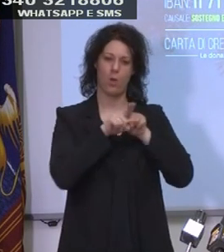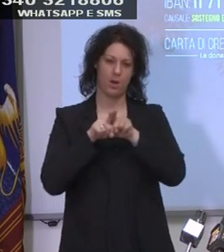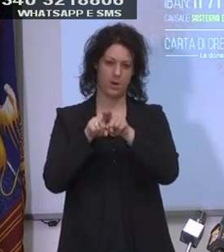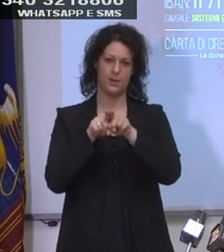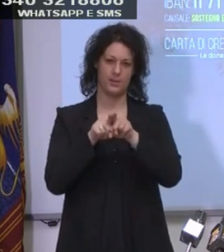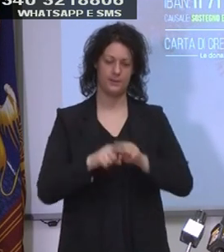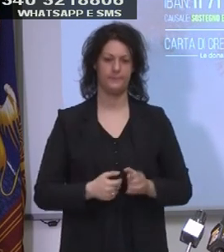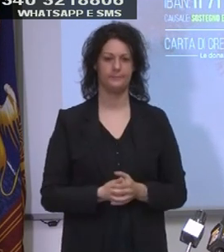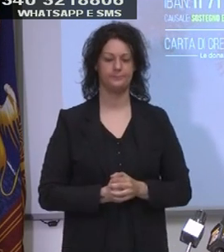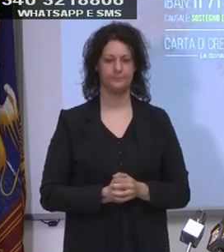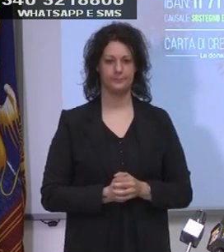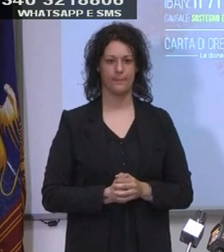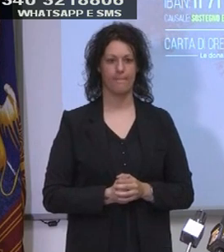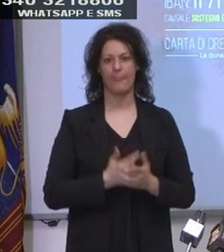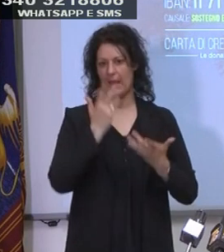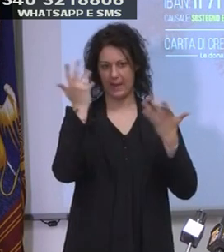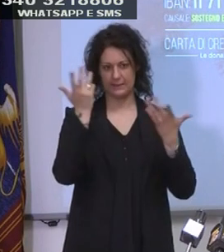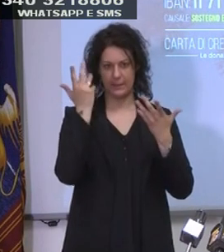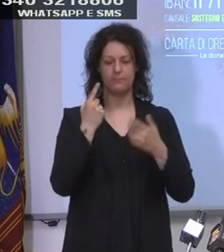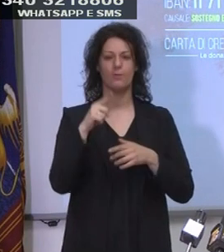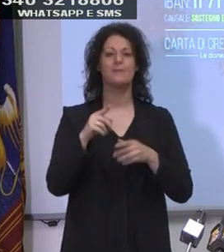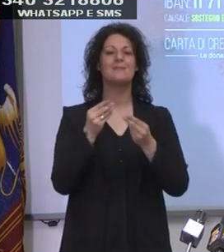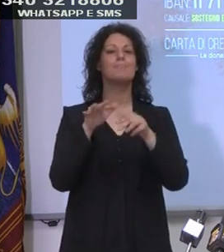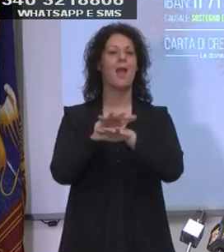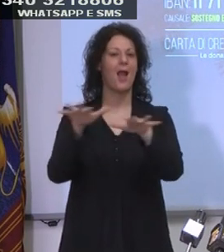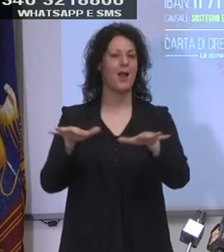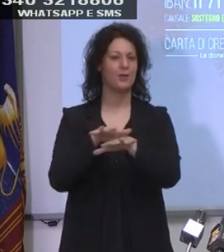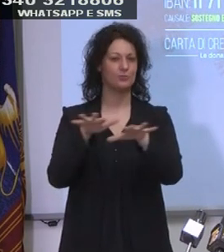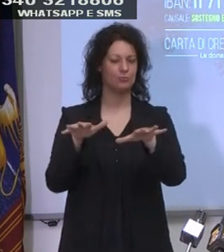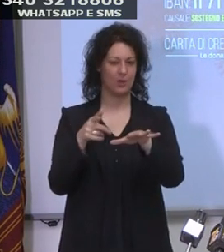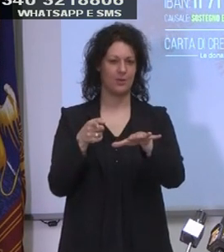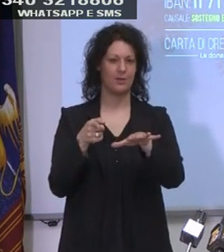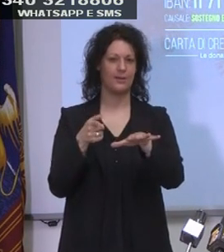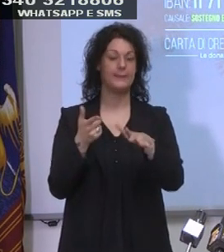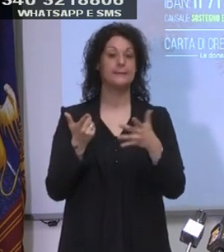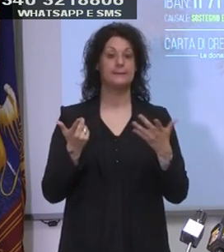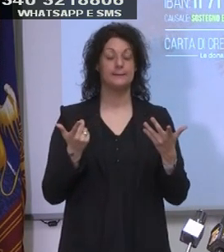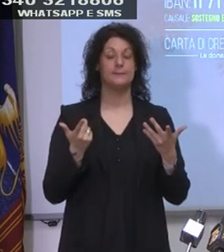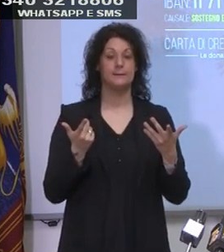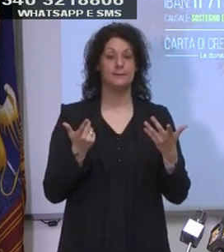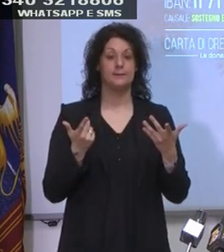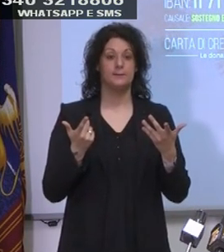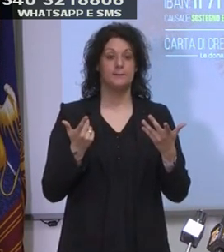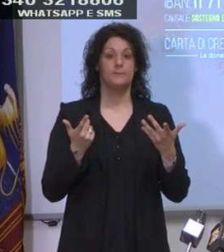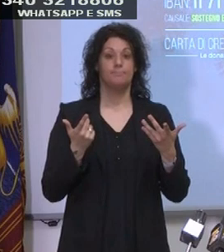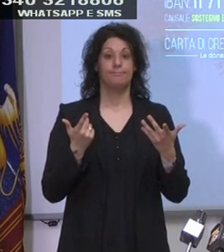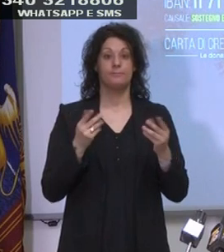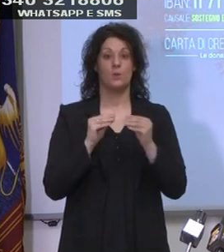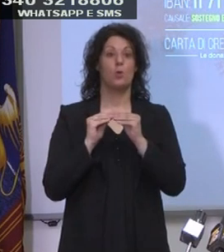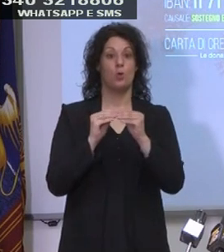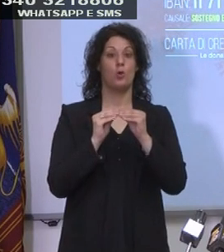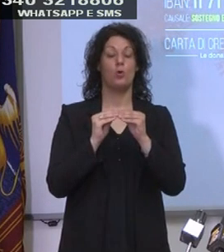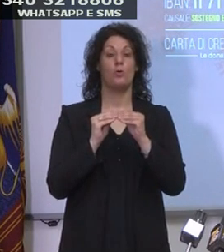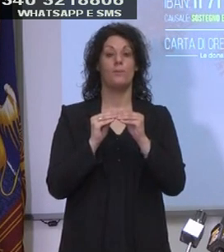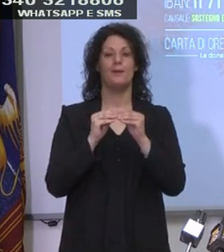tema del mare e quindi delle spiagge, è difficile avere un approccio diverso